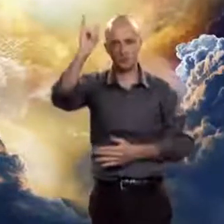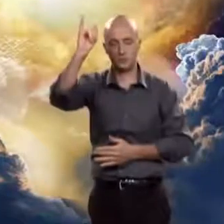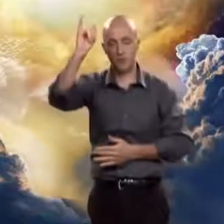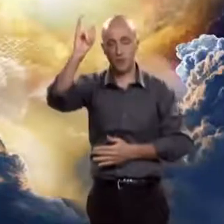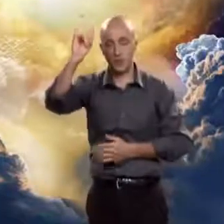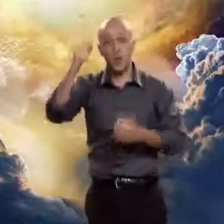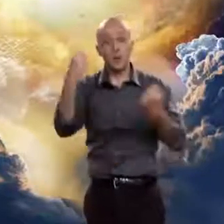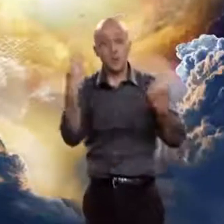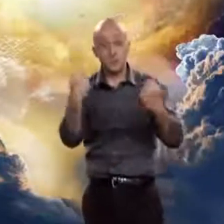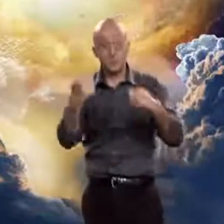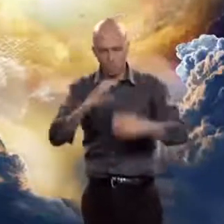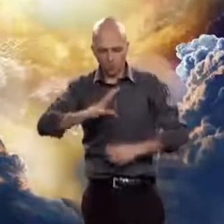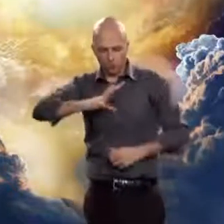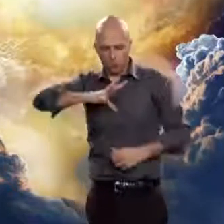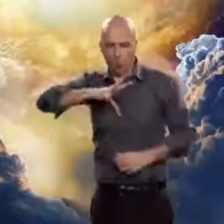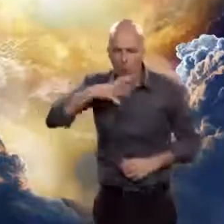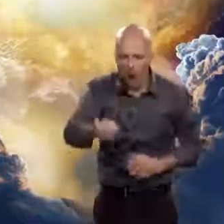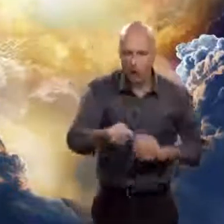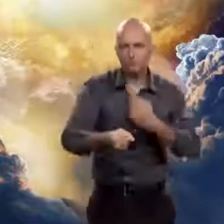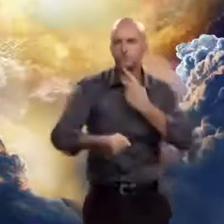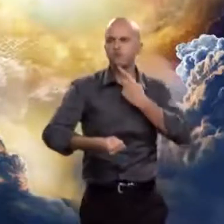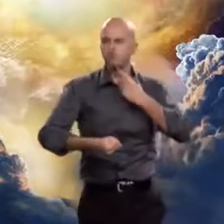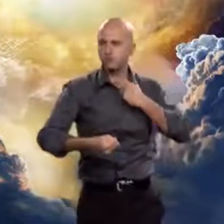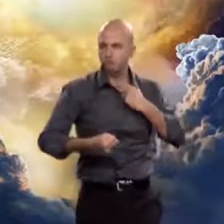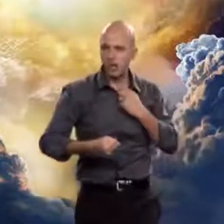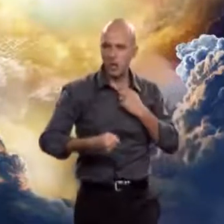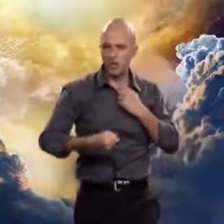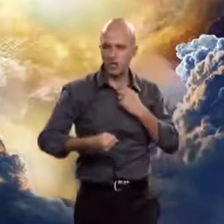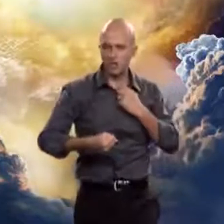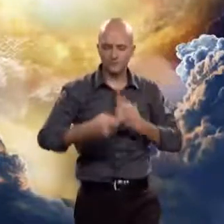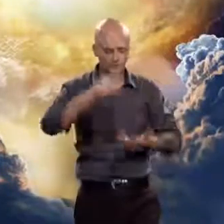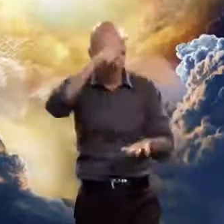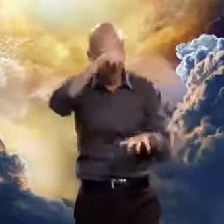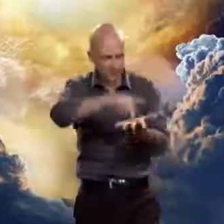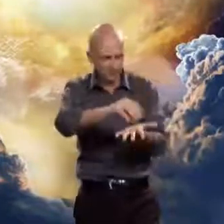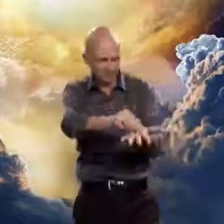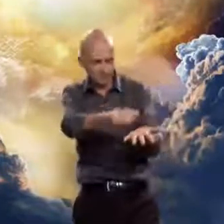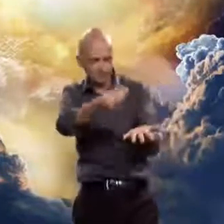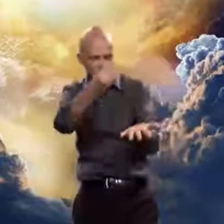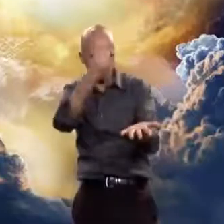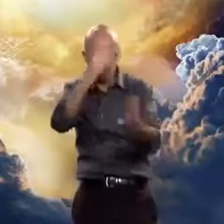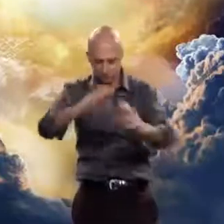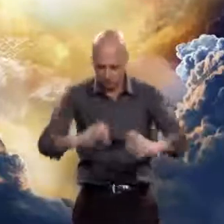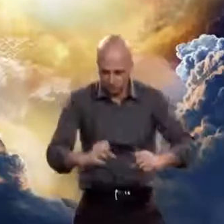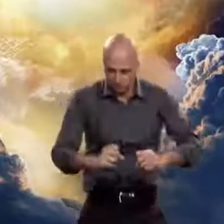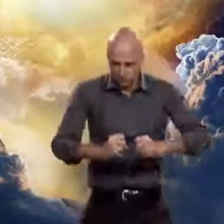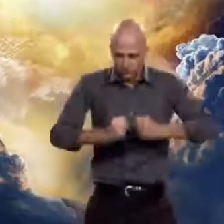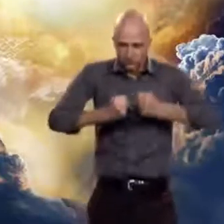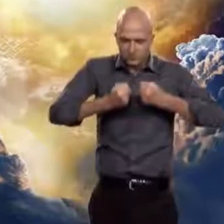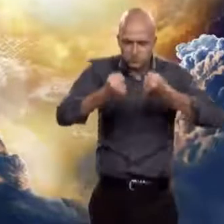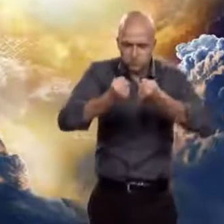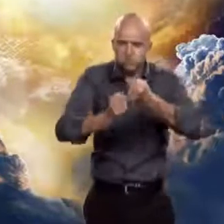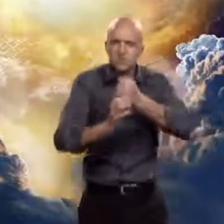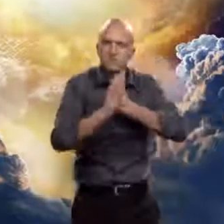inalteráveis, ao passo que as demais árvores perdem a folhagem. Se surgir a oposição, novamente for exercida